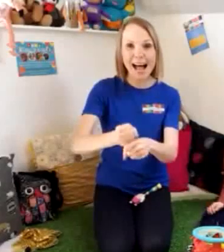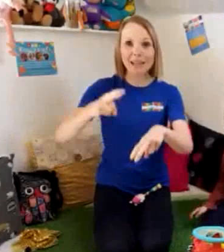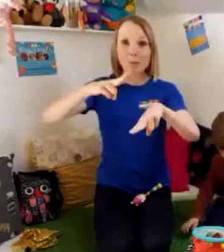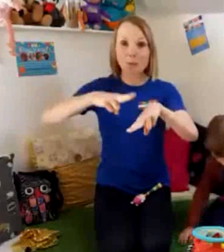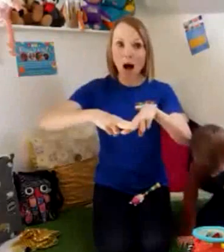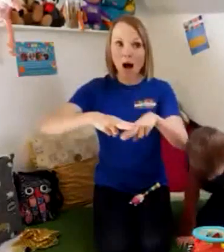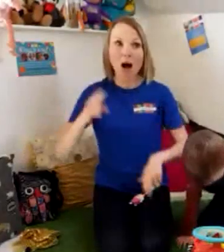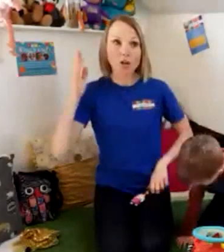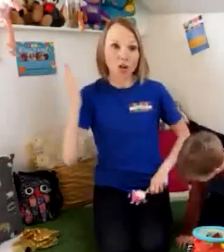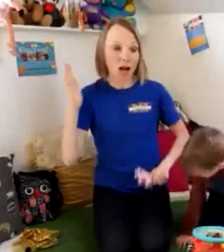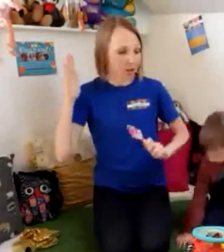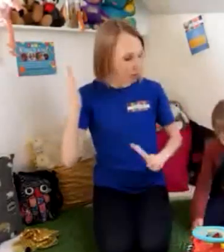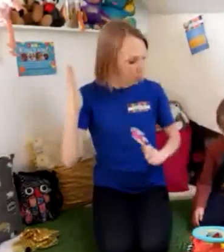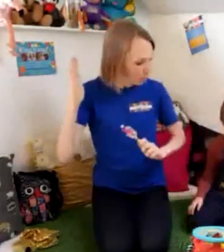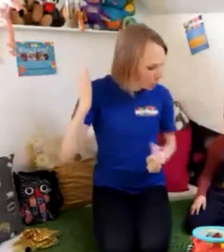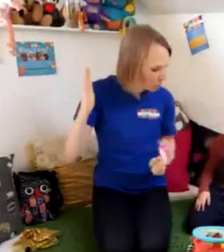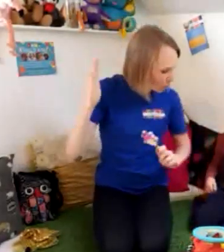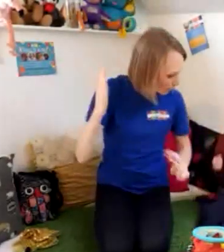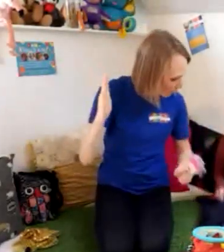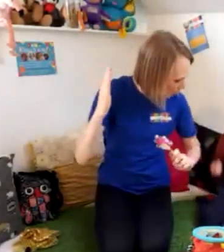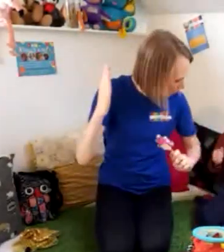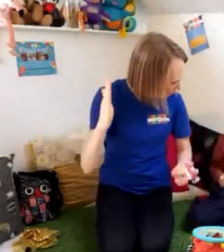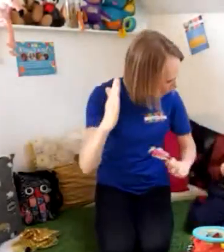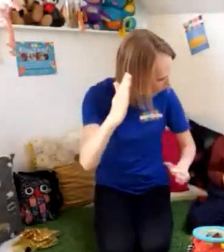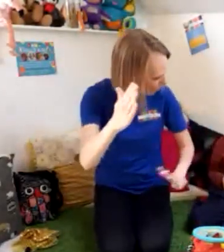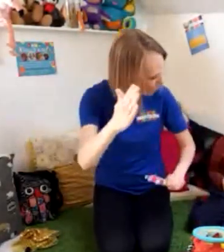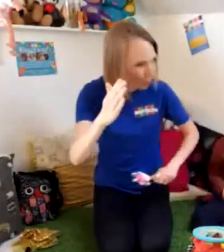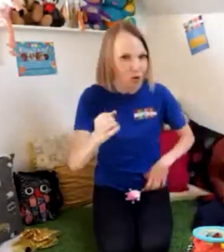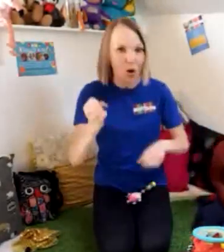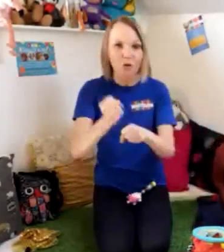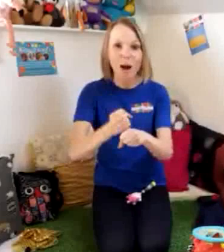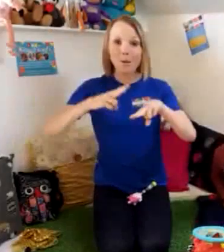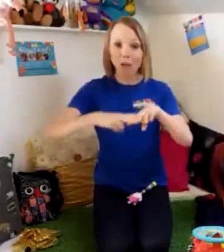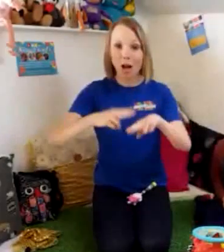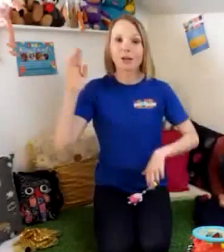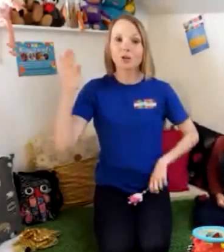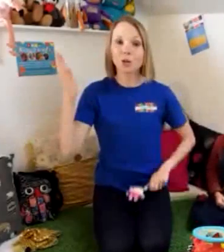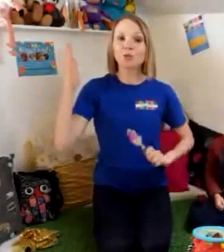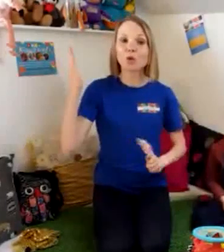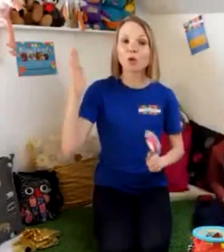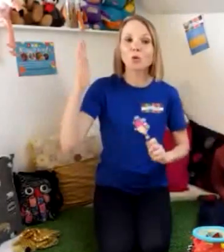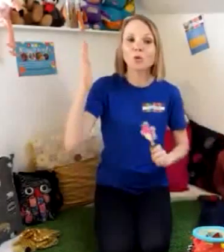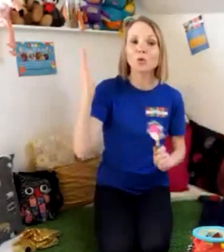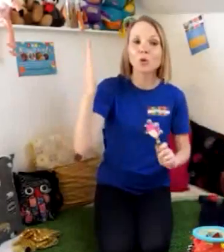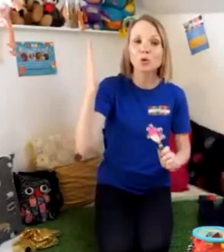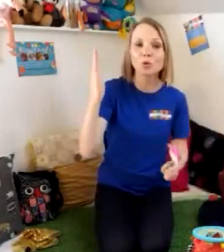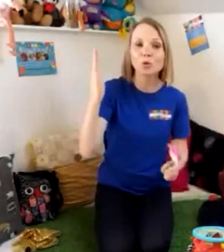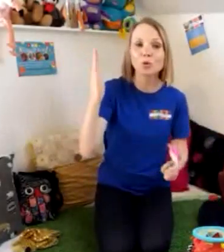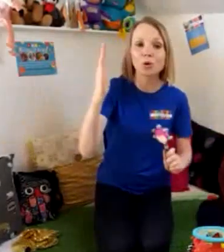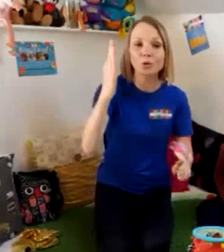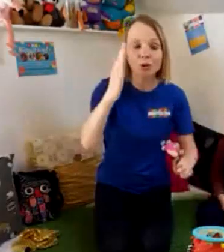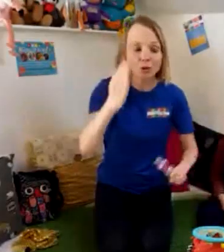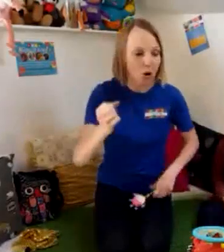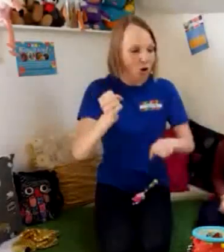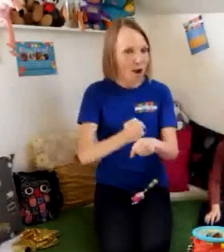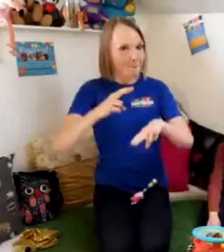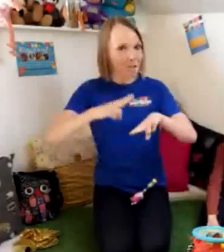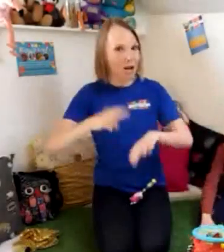Grandpa shark, do do do do do do do. Grandpa shark, do do do do do do do. Grandpa shark,